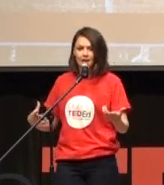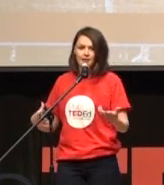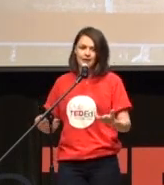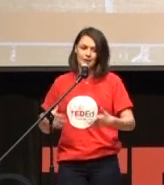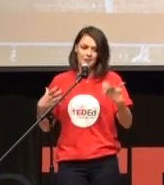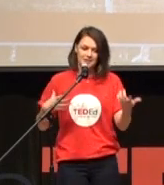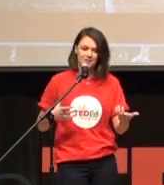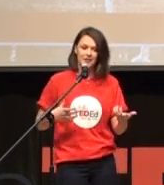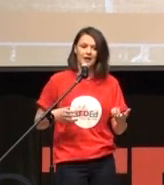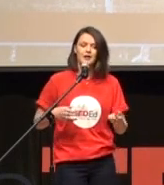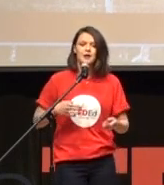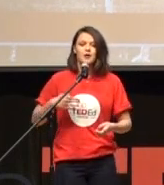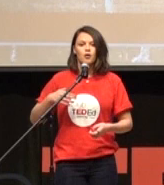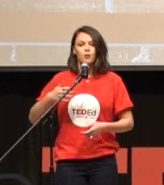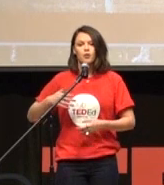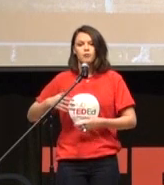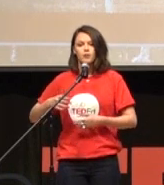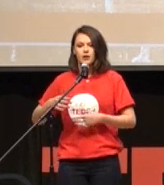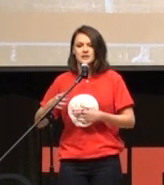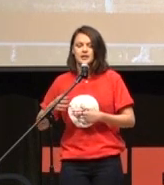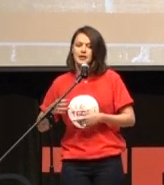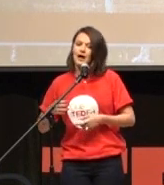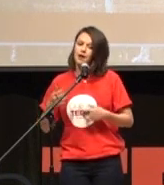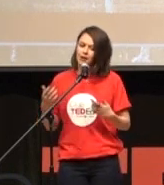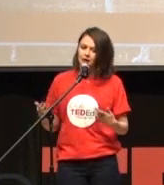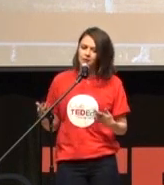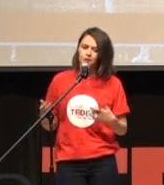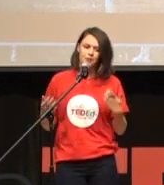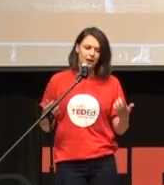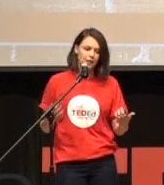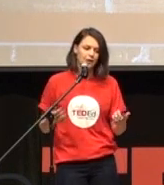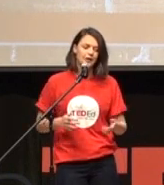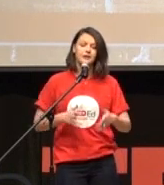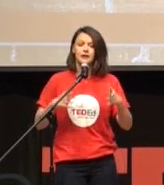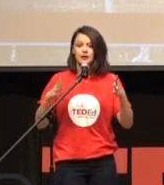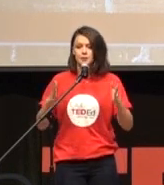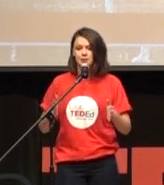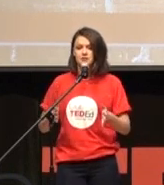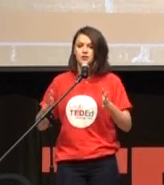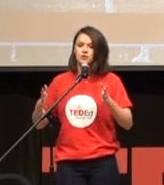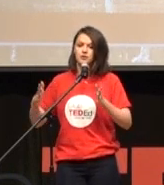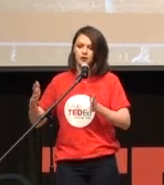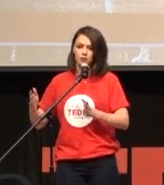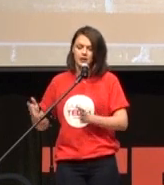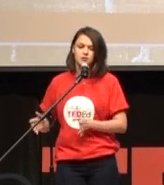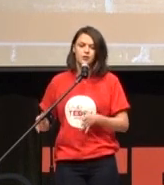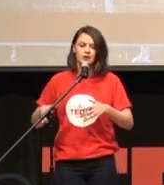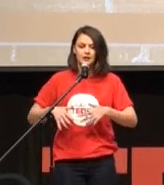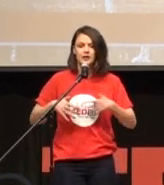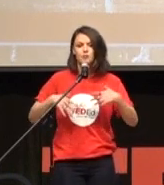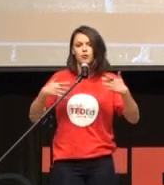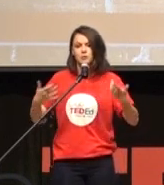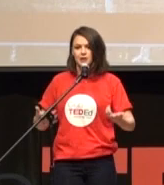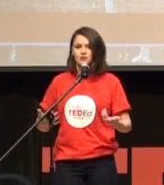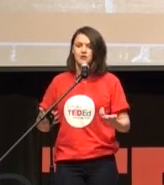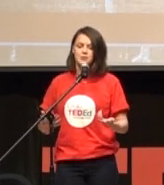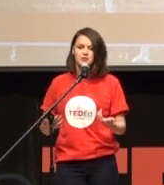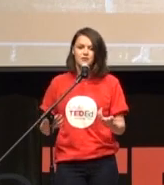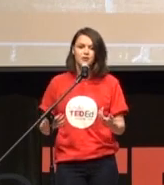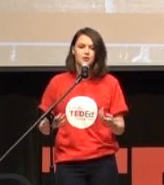específica, como lo que sería hablar una palabra, y tienen espacios y regulaciones que tienen movimientos específicos.